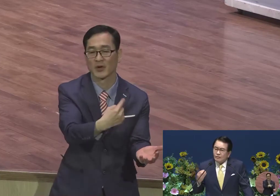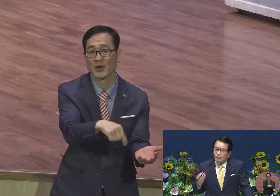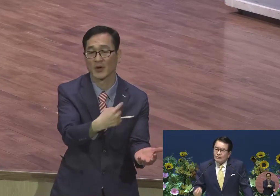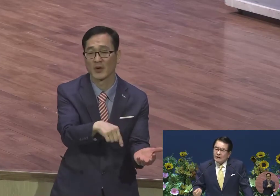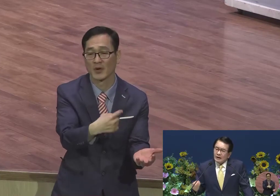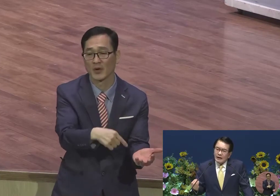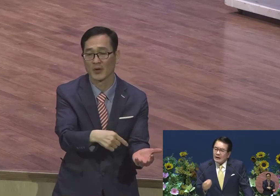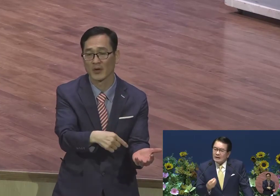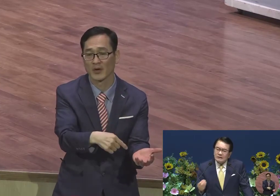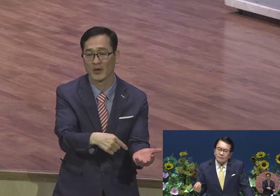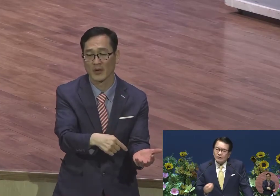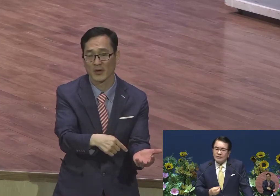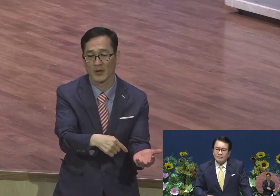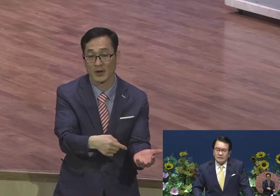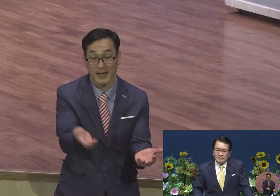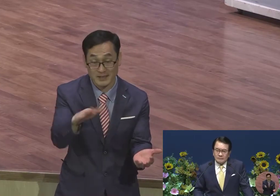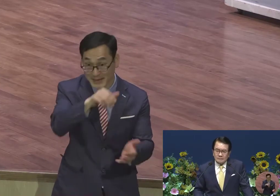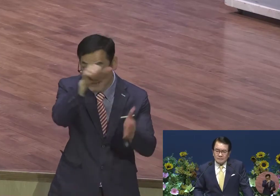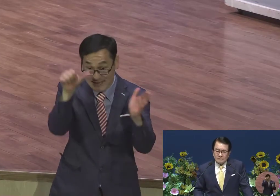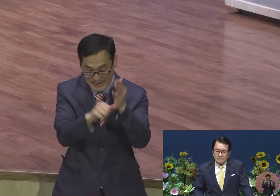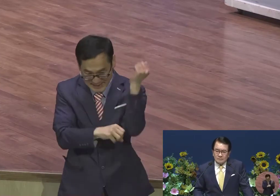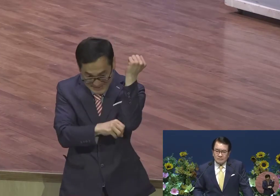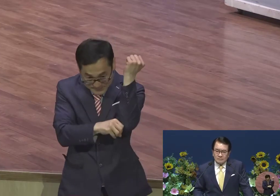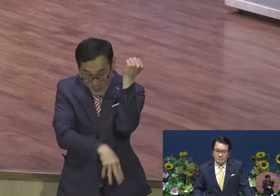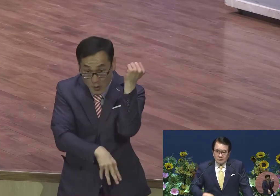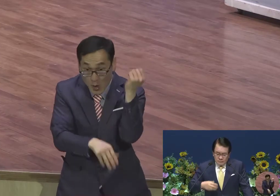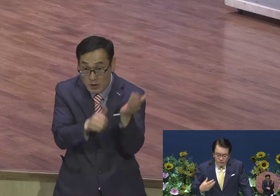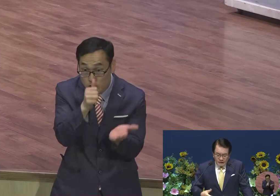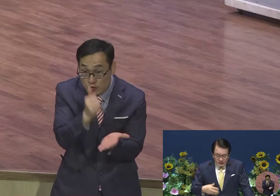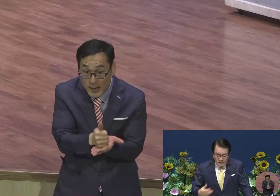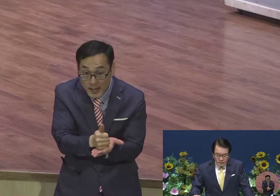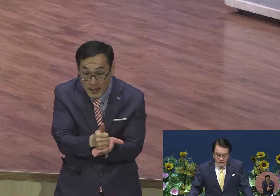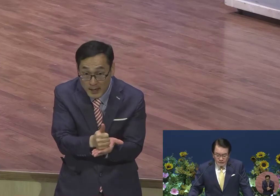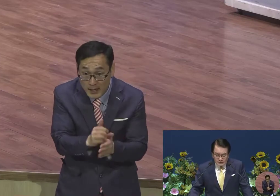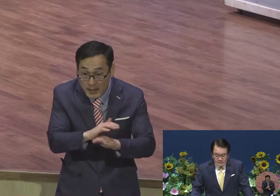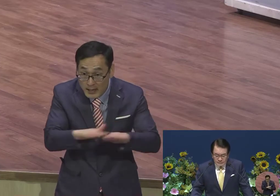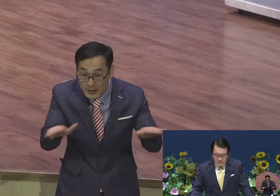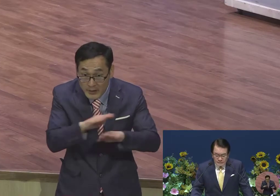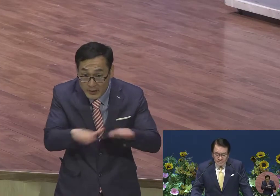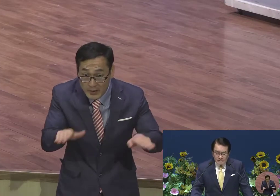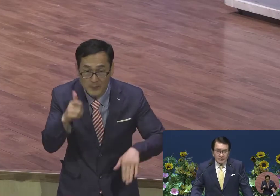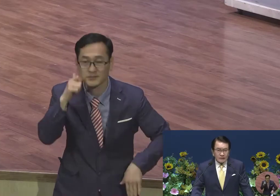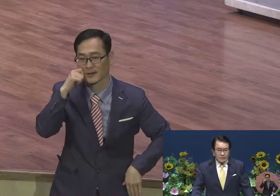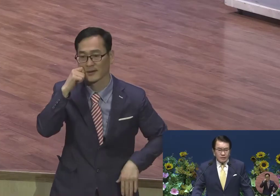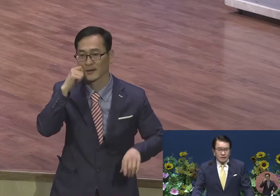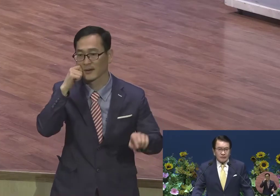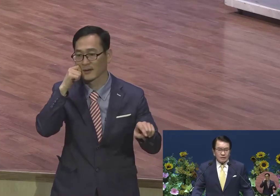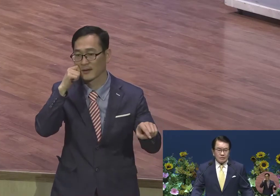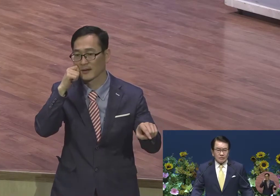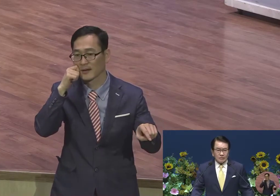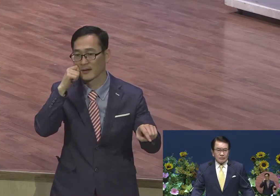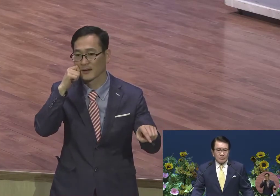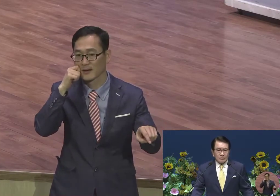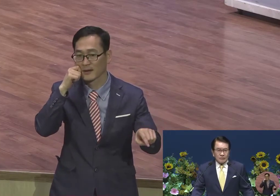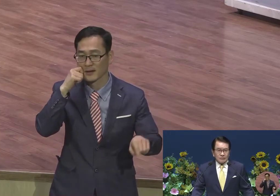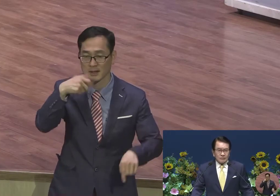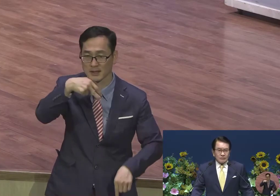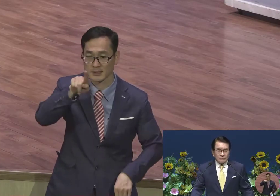근본 문제를 해결하지는 못합니다 문제 해결을 못해요 석가문이